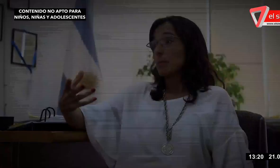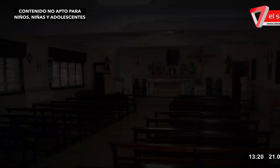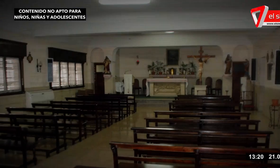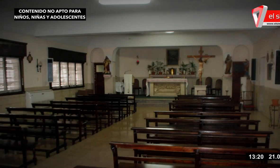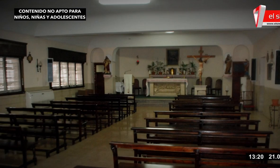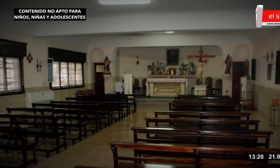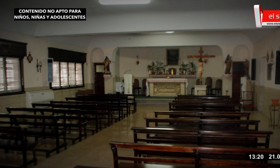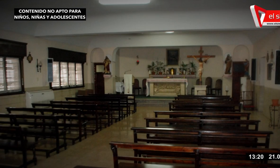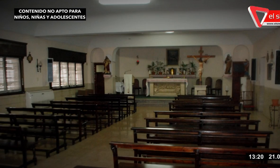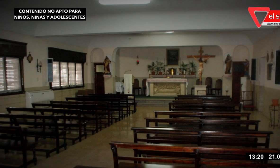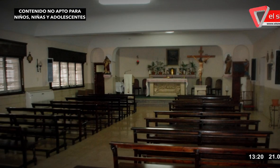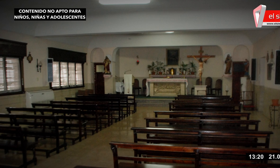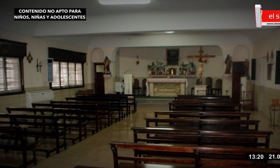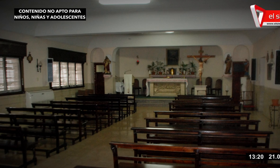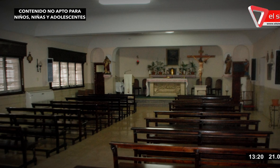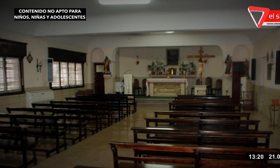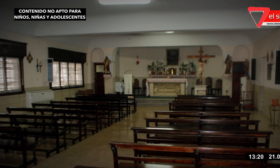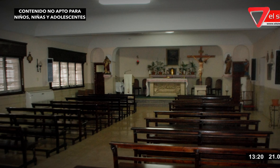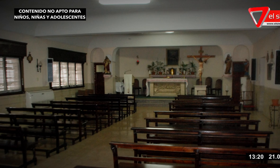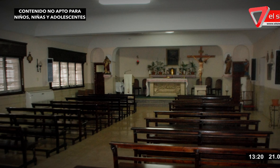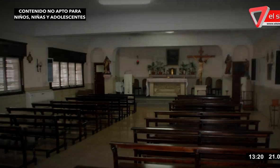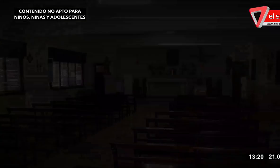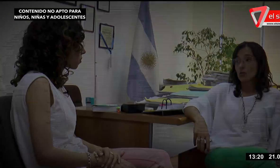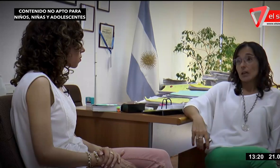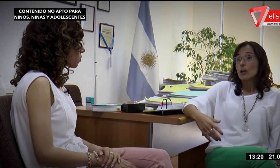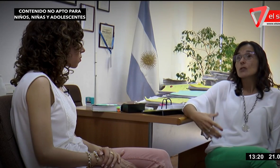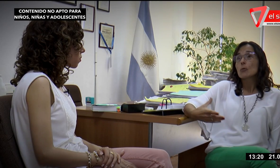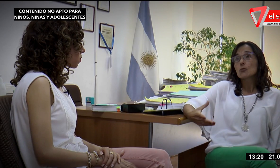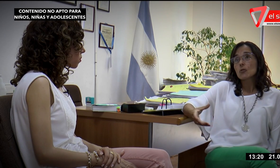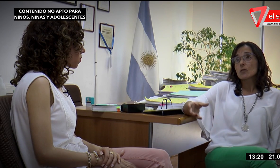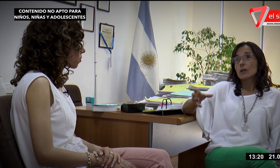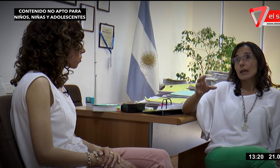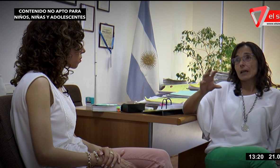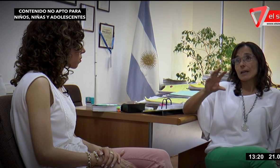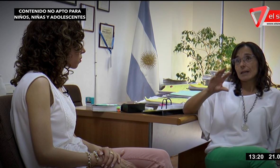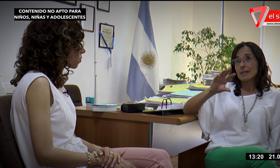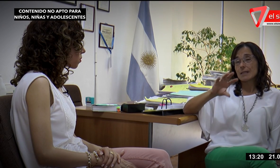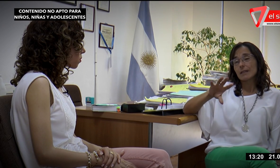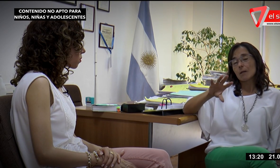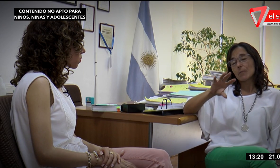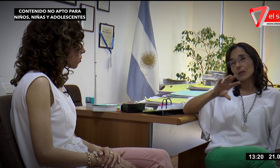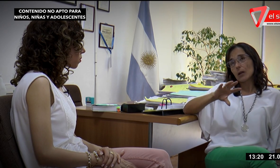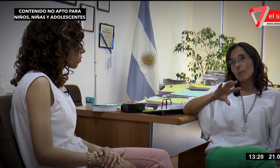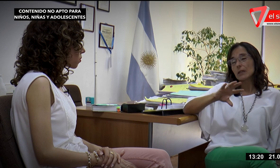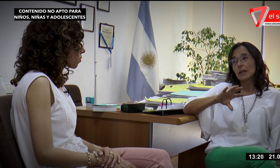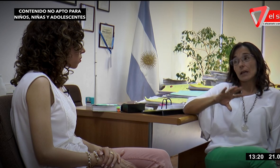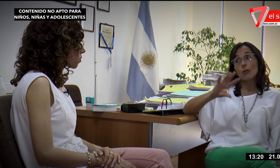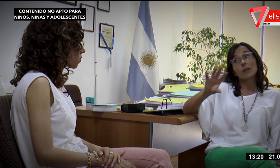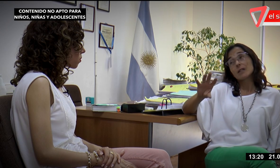capilla o en los lugares donde se dedicaban al rezo. Y los abusos que se centran particularmente en los fines de